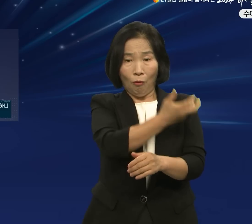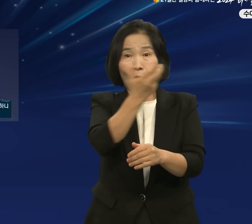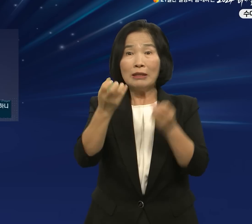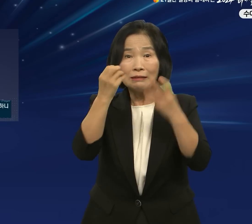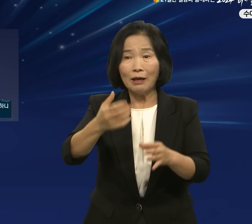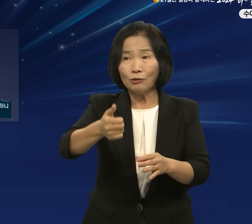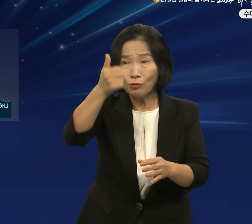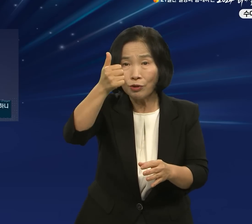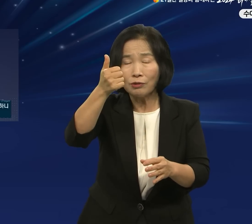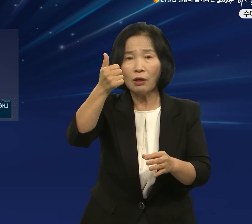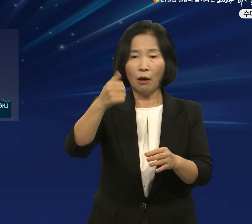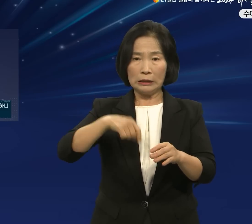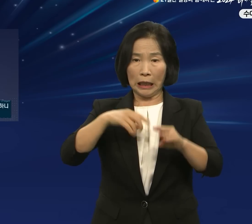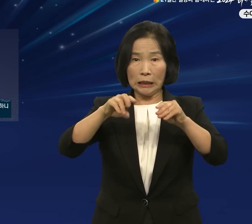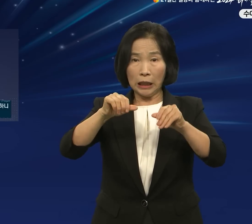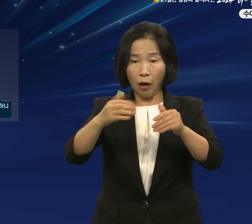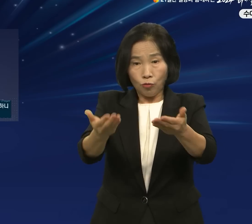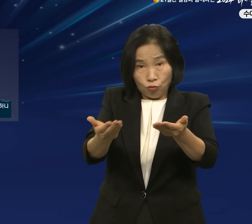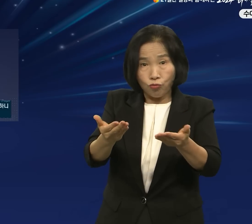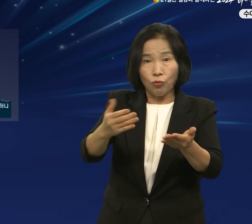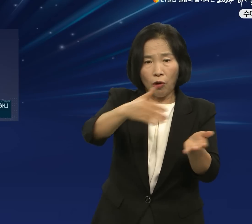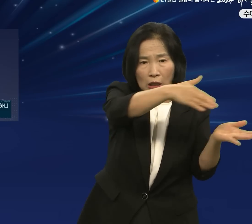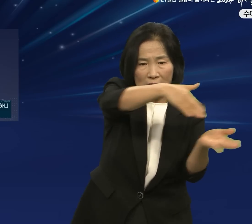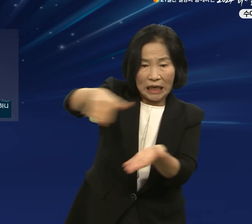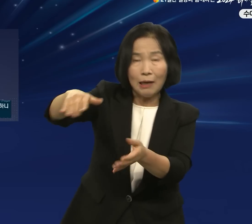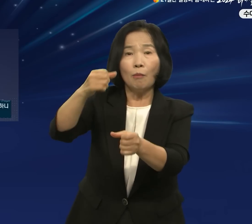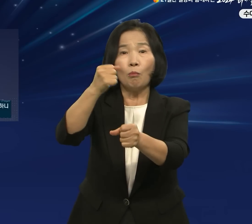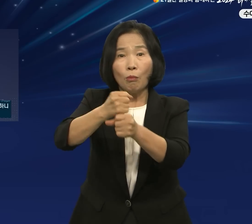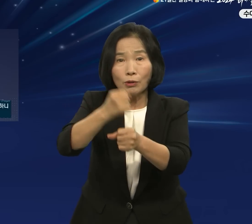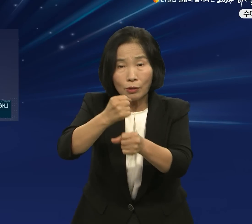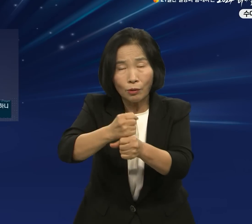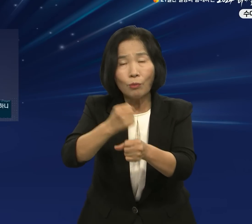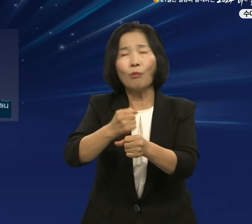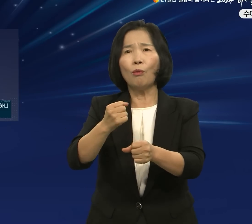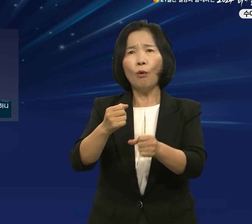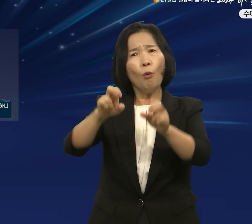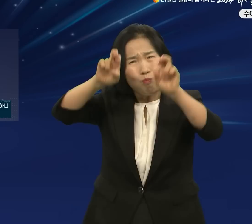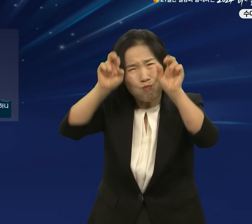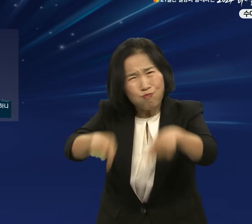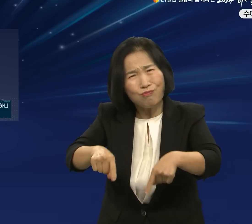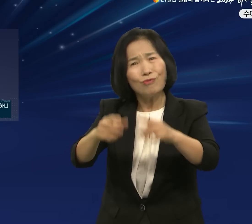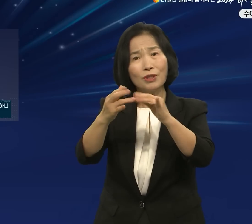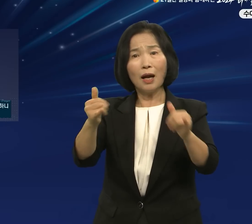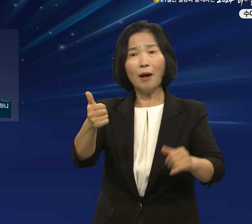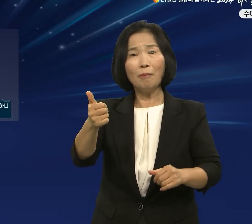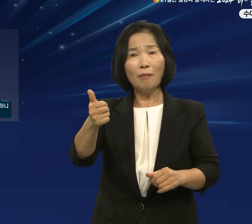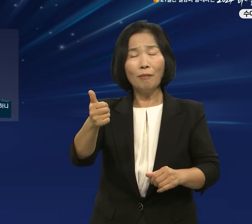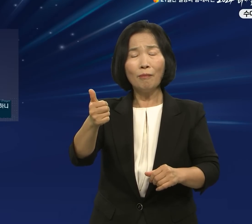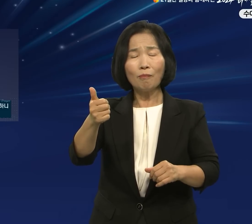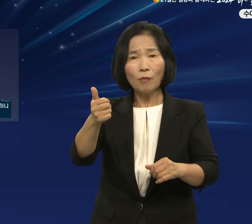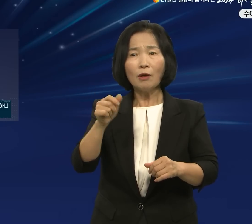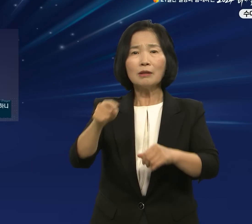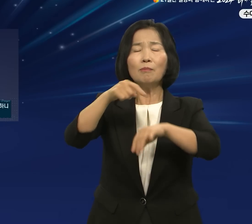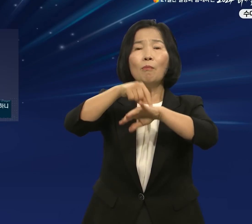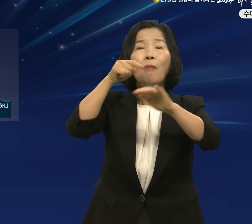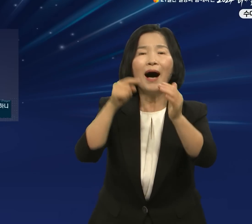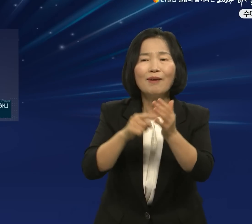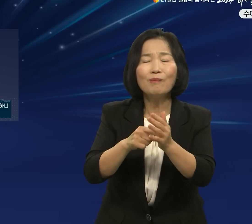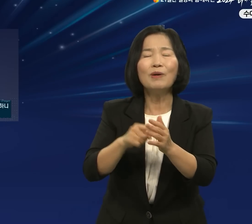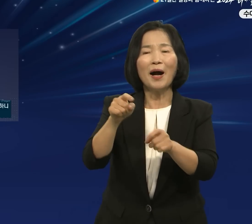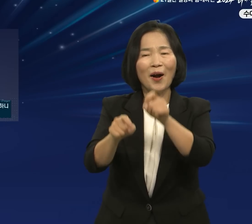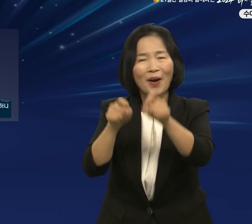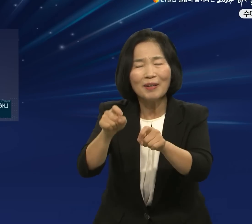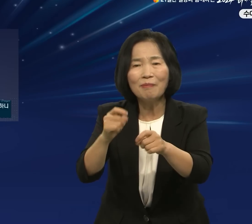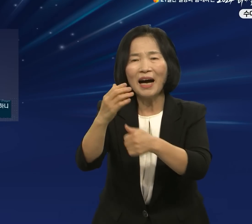만들고 옹벽을 설치하도록 믿지 않는 그 사람의 마음과 걸음도